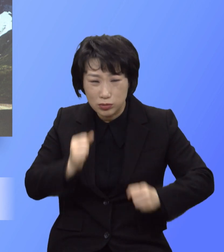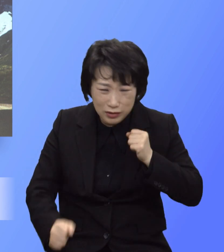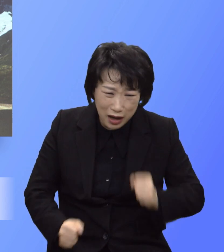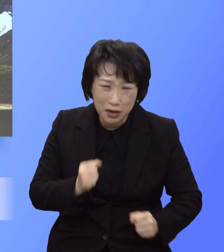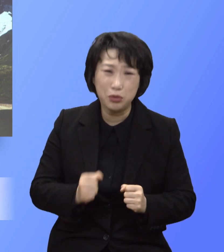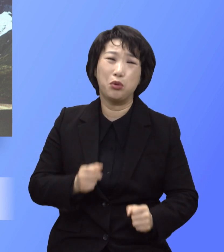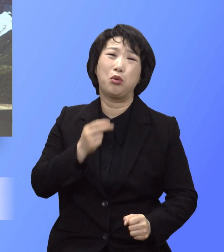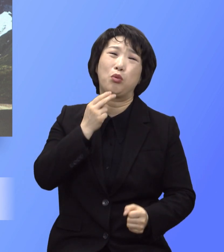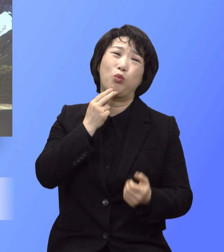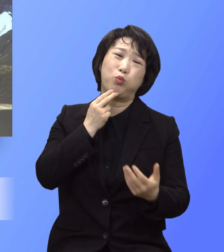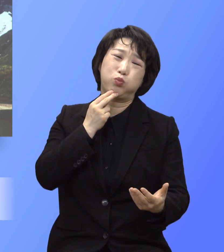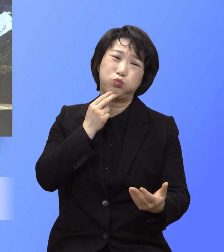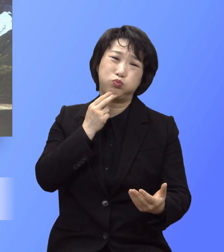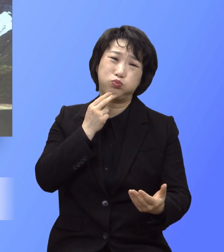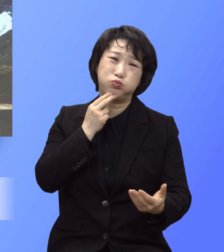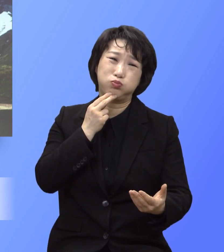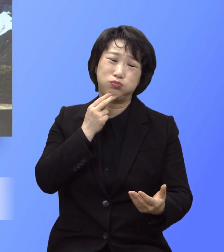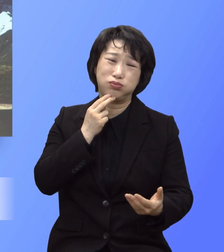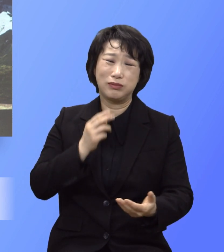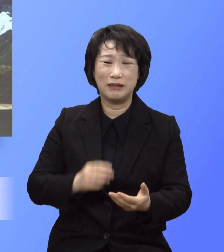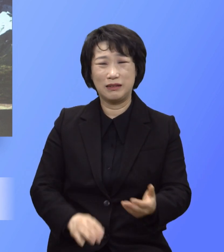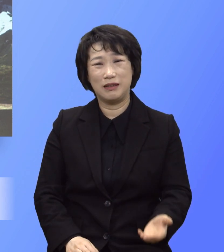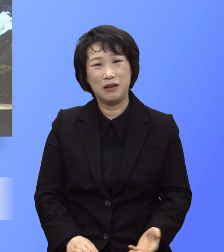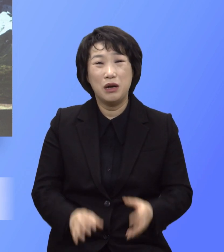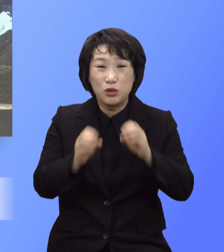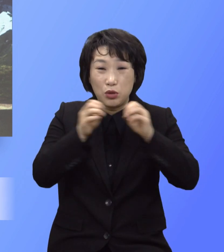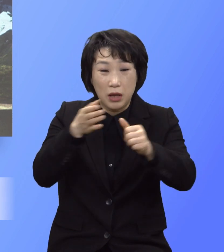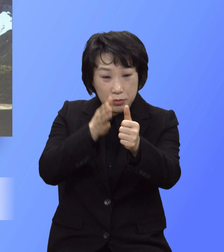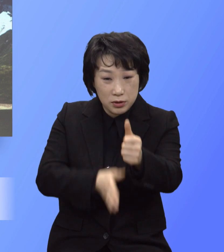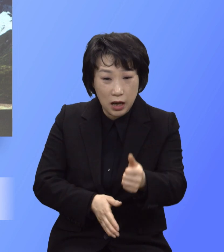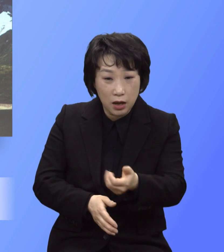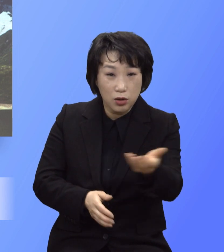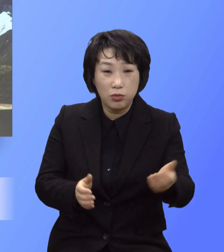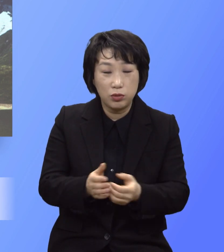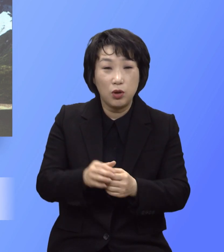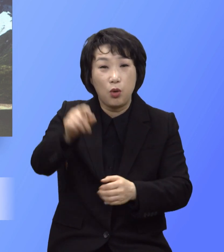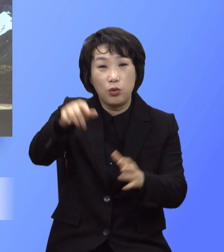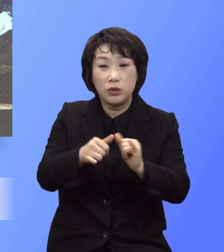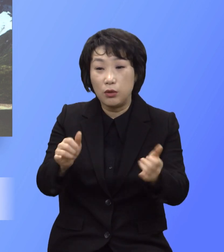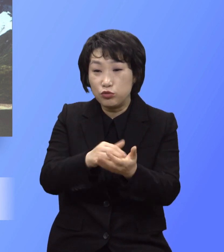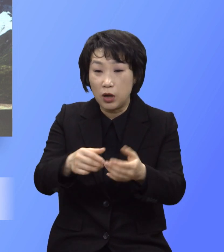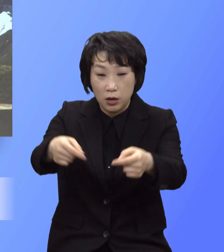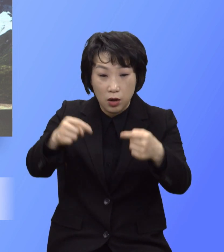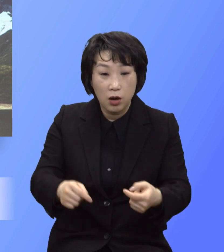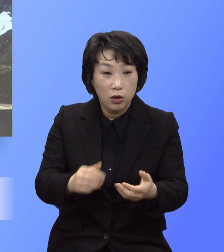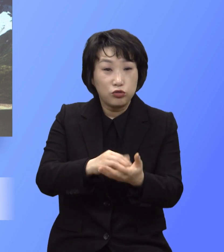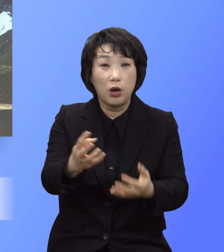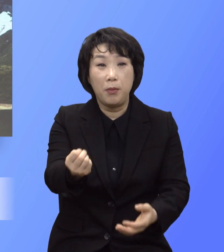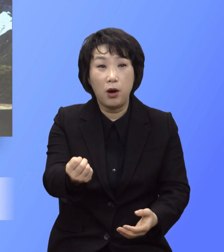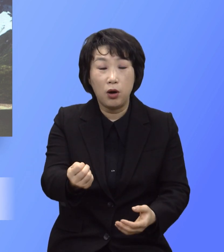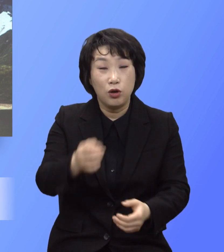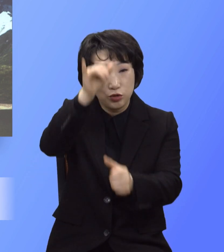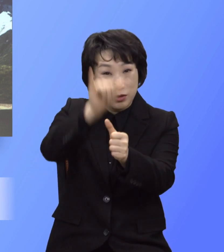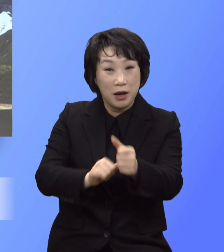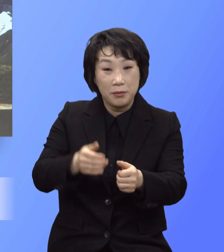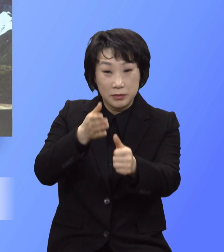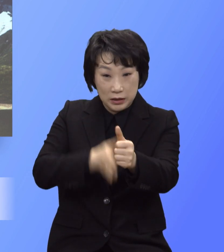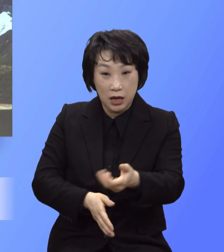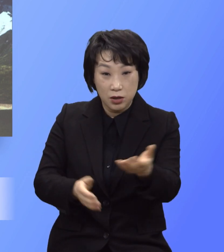그 말이오. 전도하자 몇 사람이나 나와, 충성하자 몇 사람이나